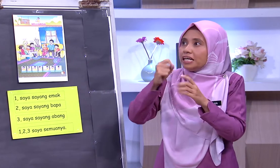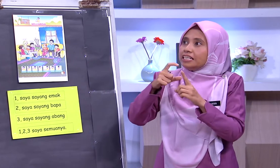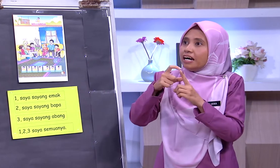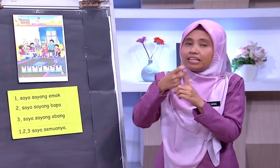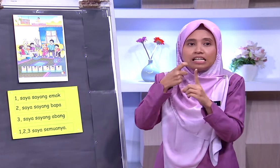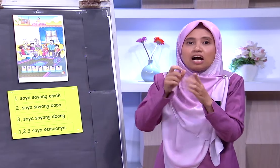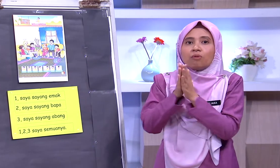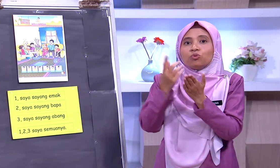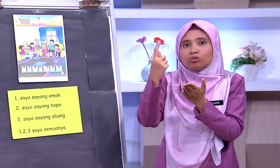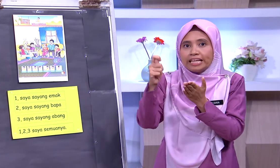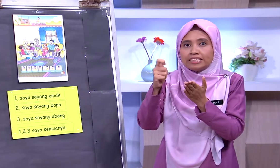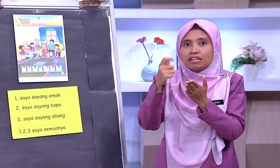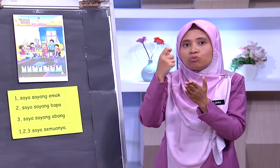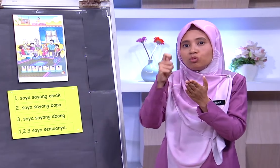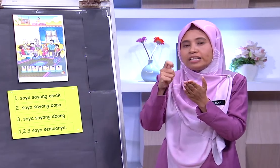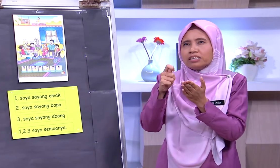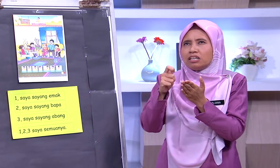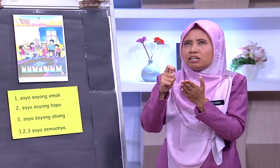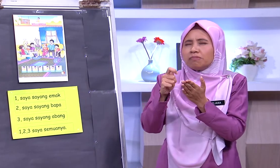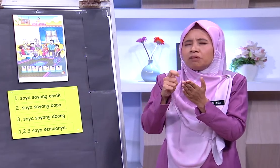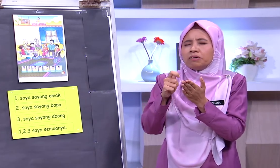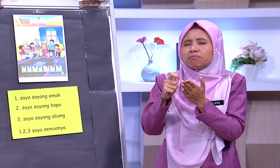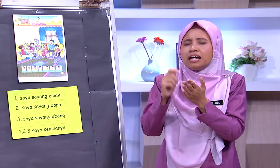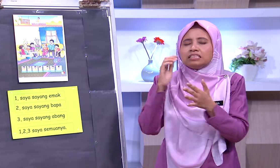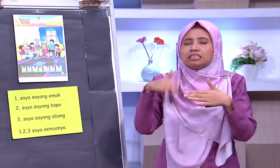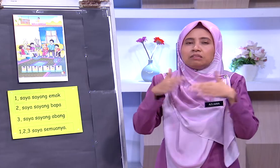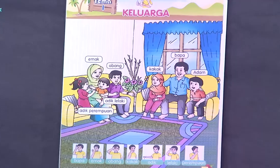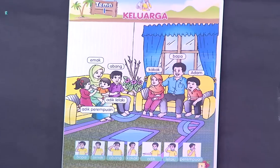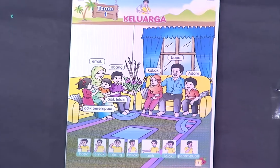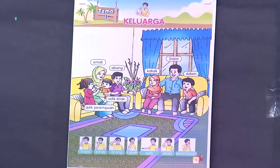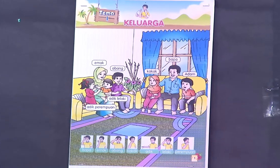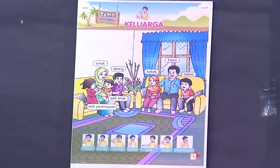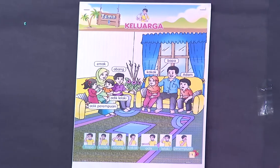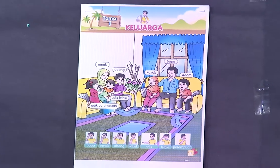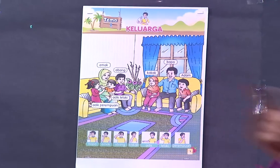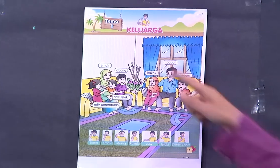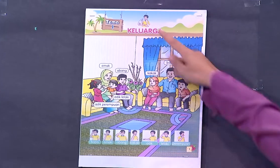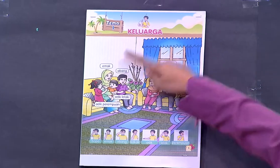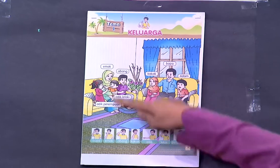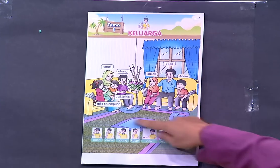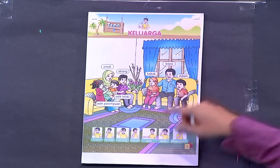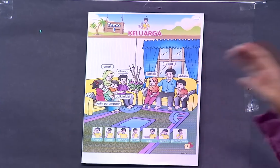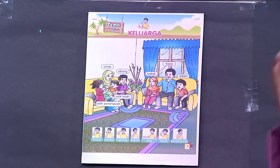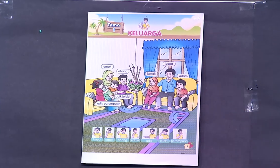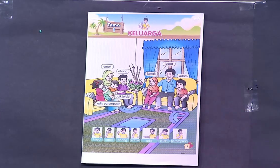ambil dari buku teks buku teks apa fase Melayu memang ada yang adem sini ada gambar jadi